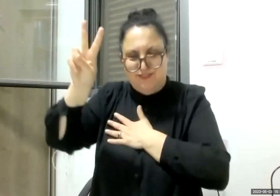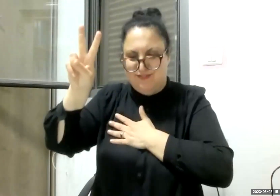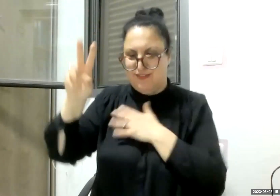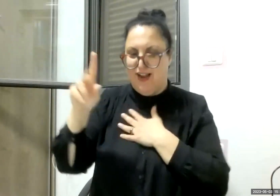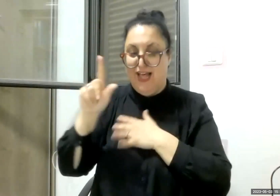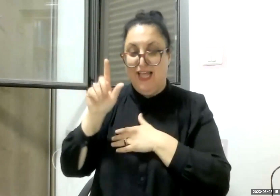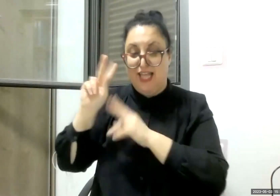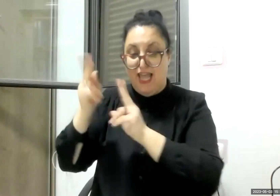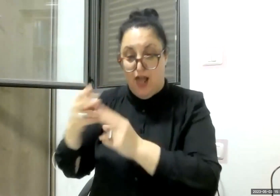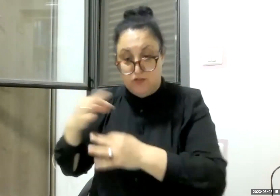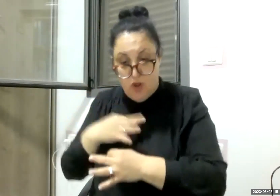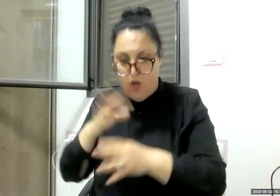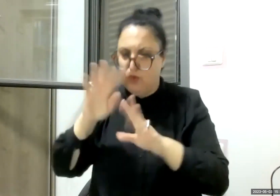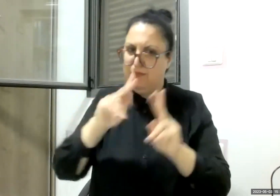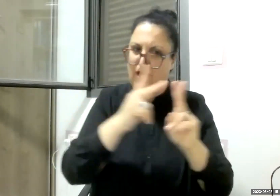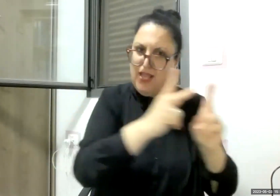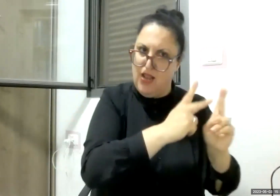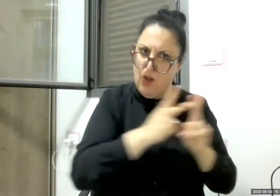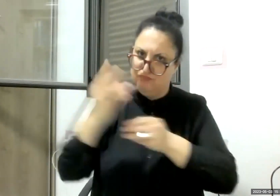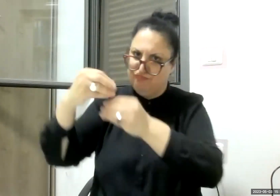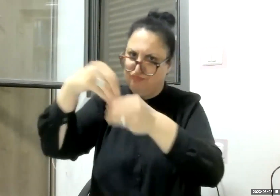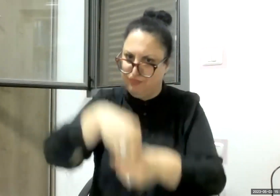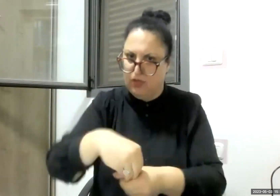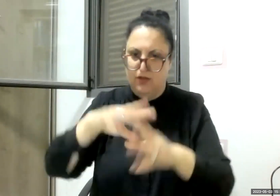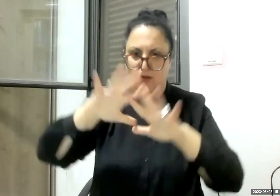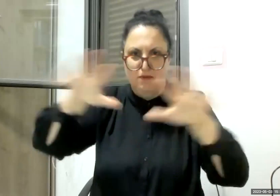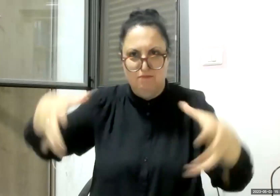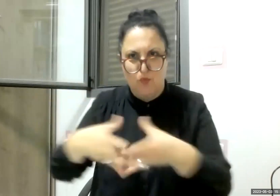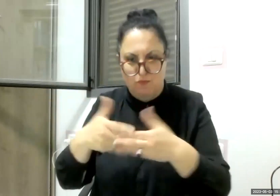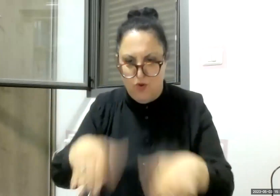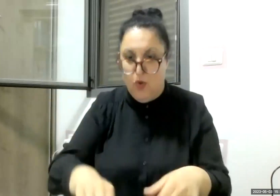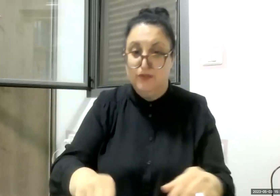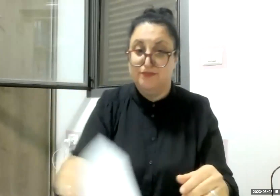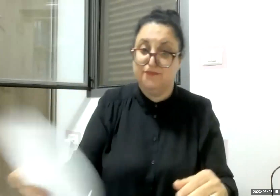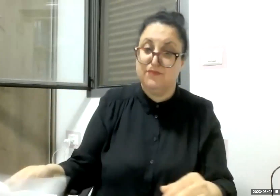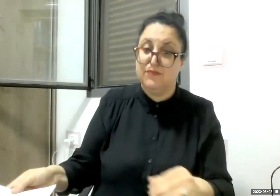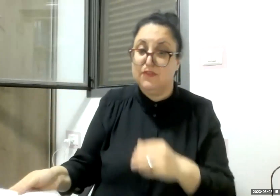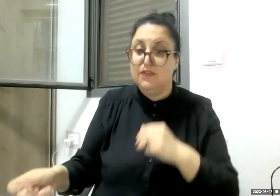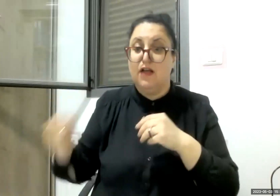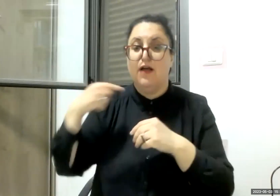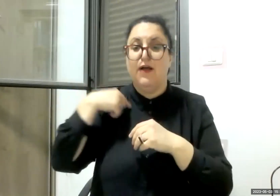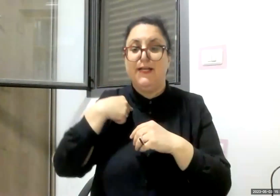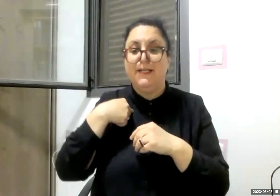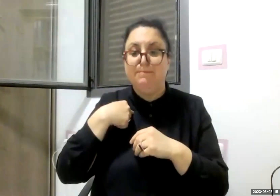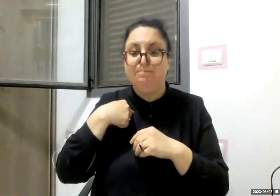הרכבים שלהם ואת של הקהילה החרשת וגם של קהילות נוספות